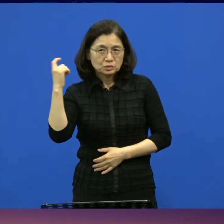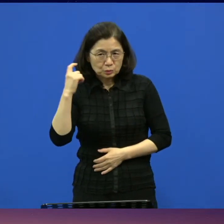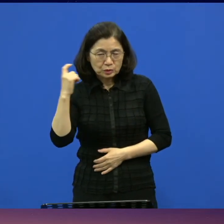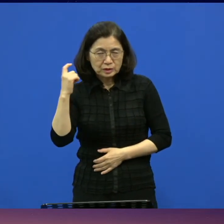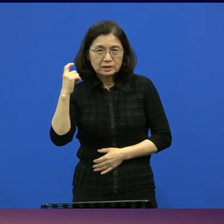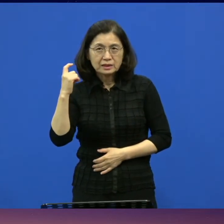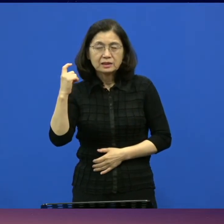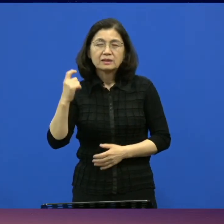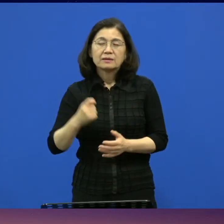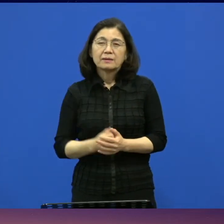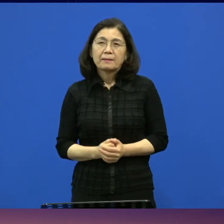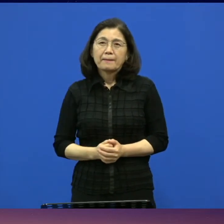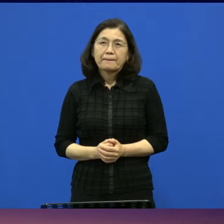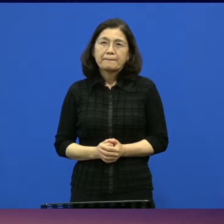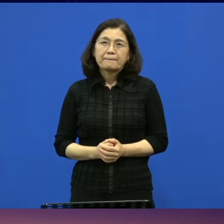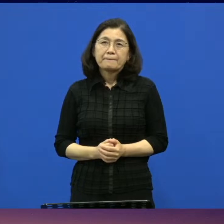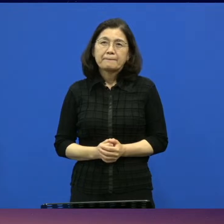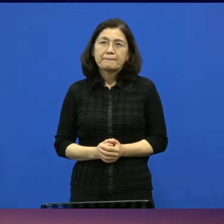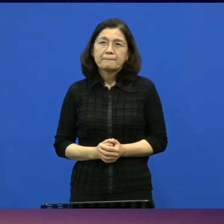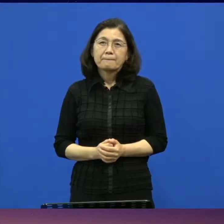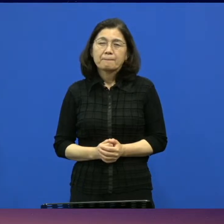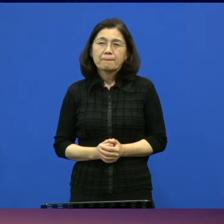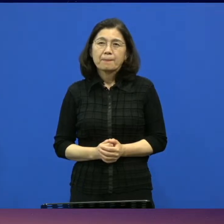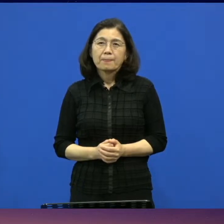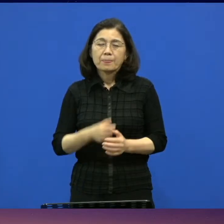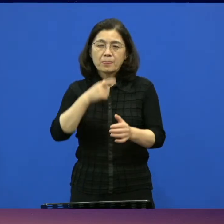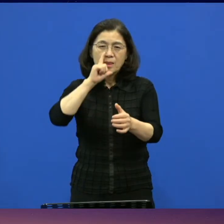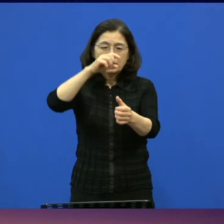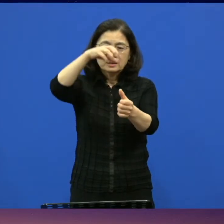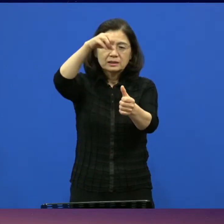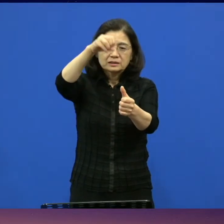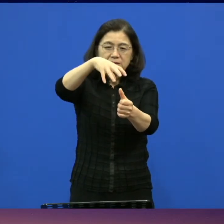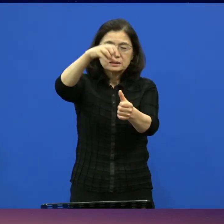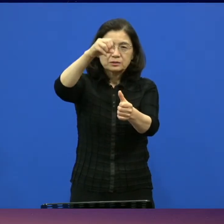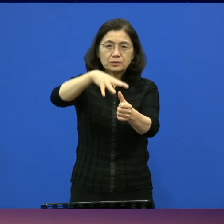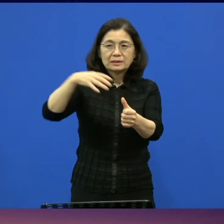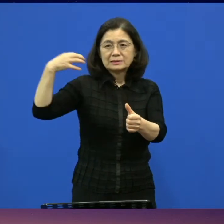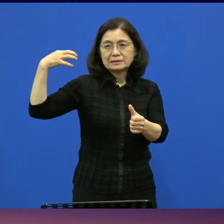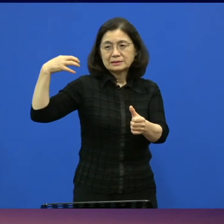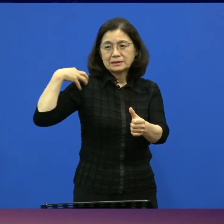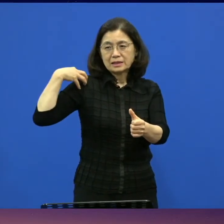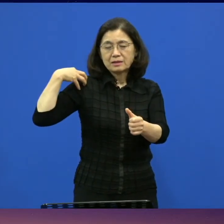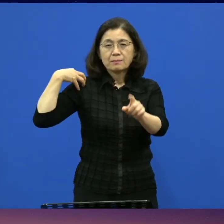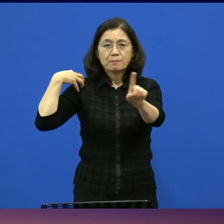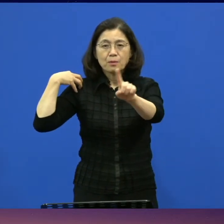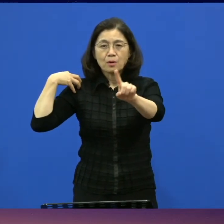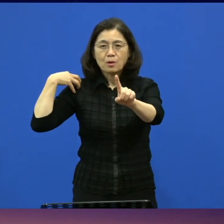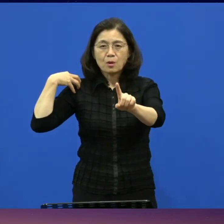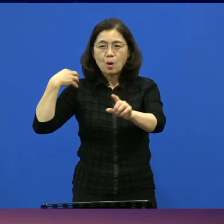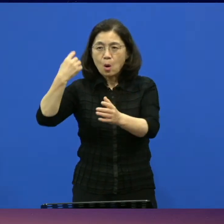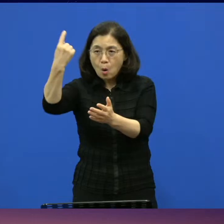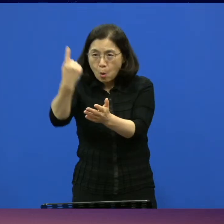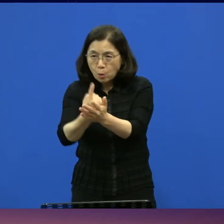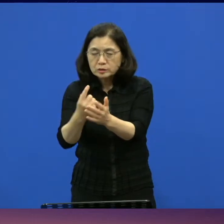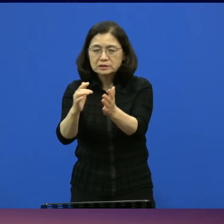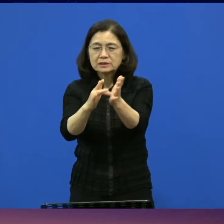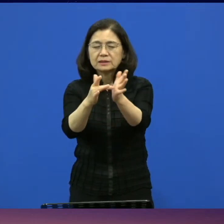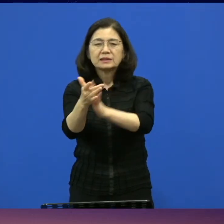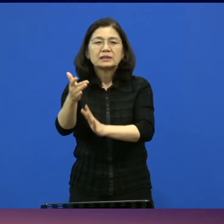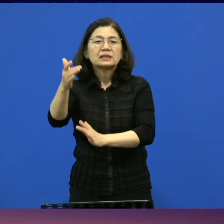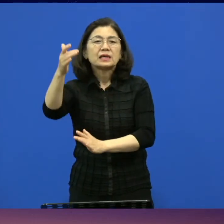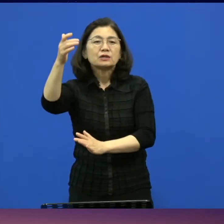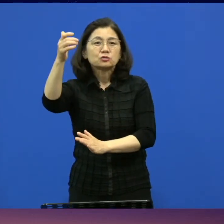소리고 그 세례 요한의 사명이 뭐냐면 오실 분을 예비하는 길을 평탄케 하는